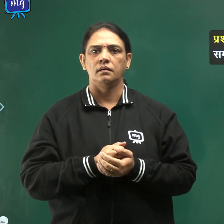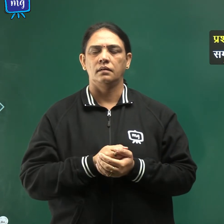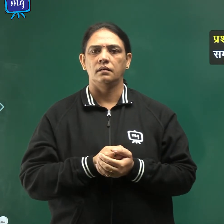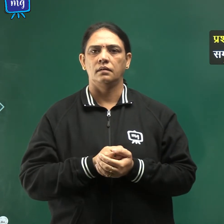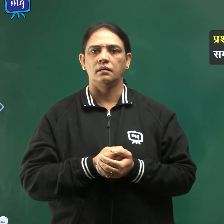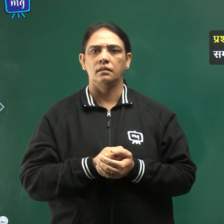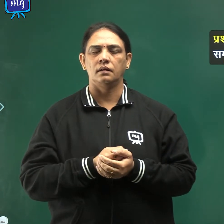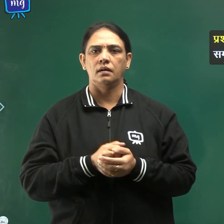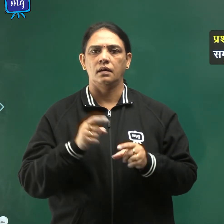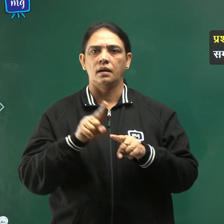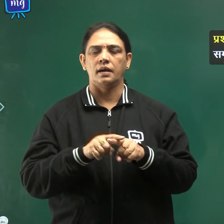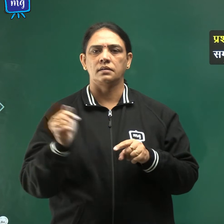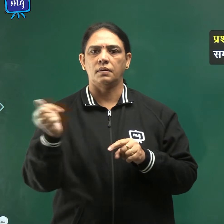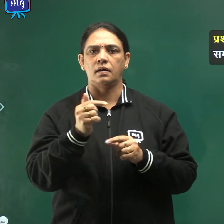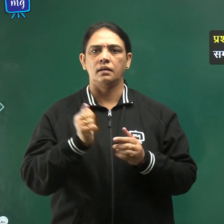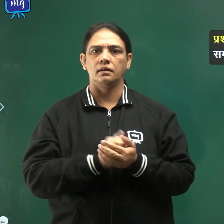समांतर माध्य